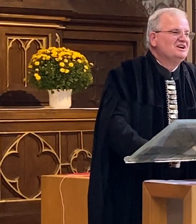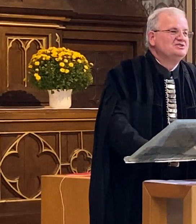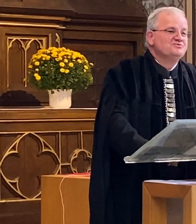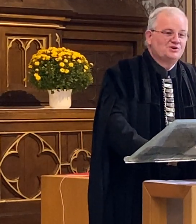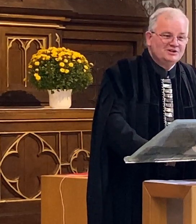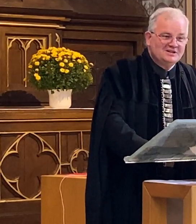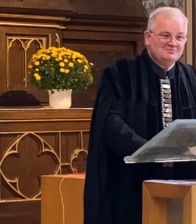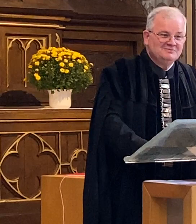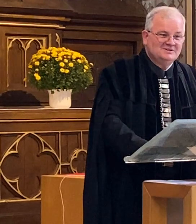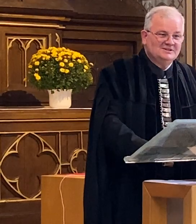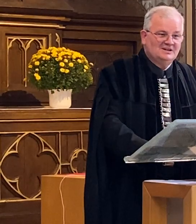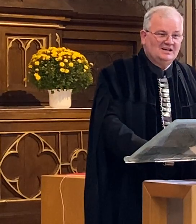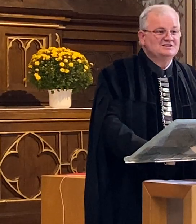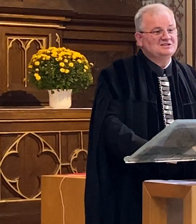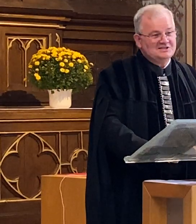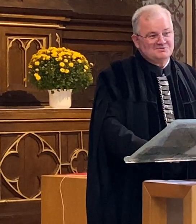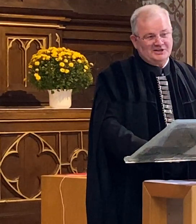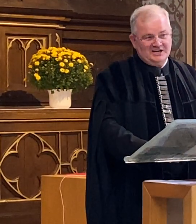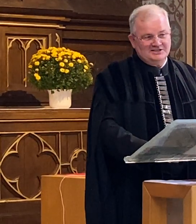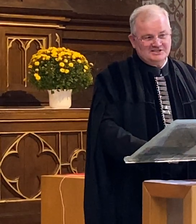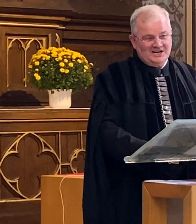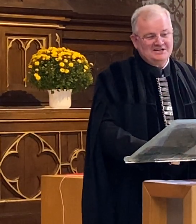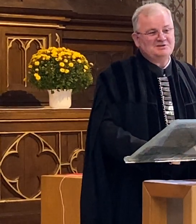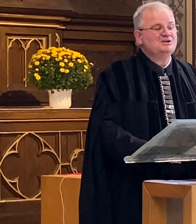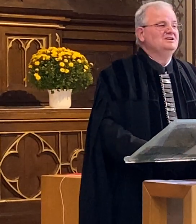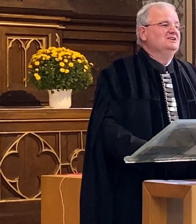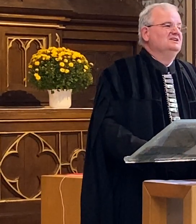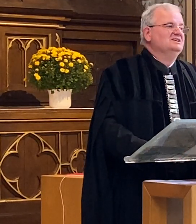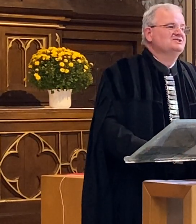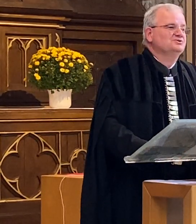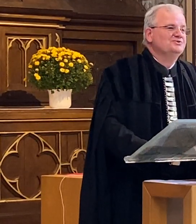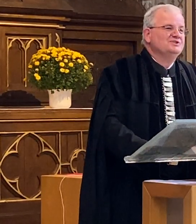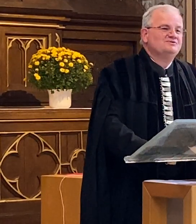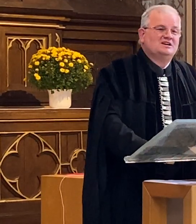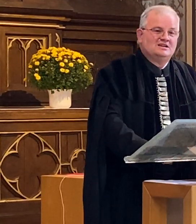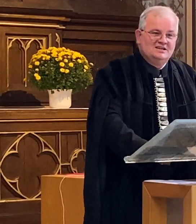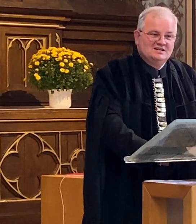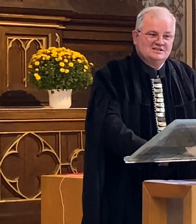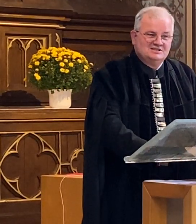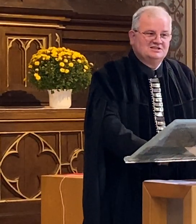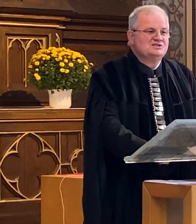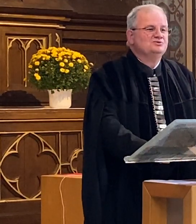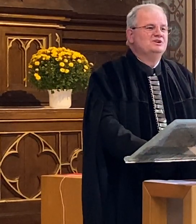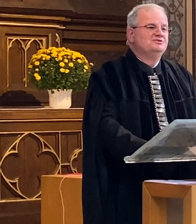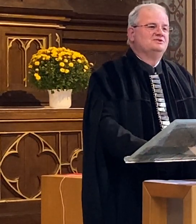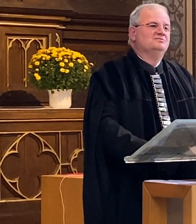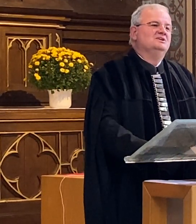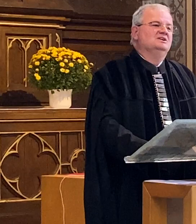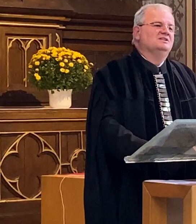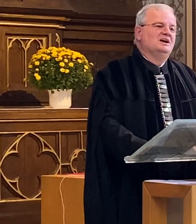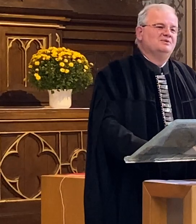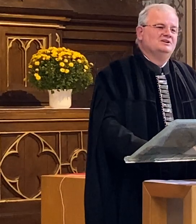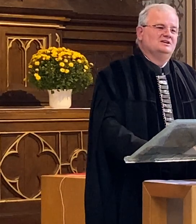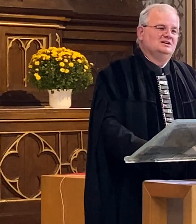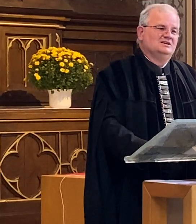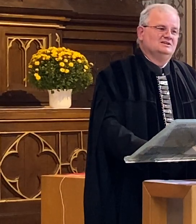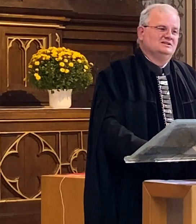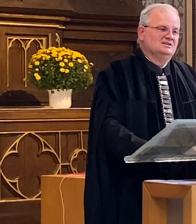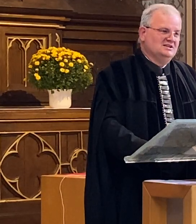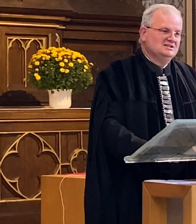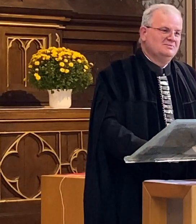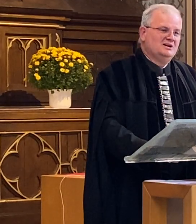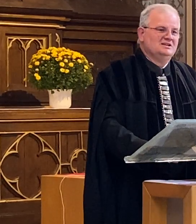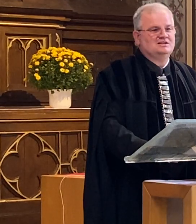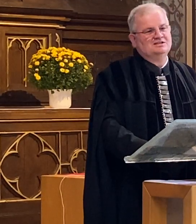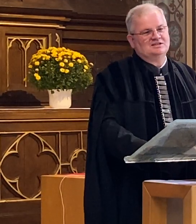auf jeden Fall die Freude, an diesem Ereignis teilnehmen zu dürfen. Es war die Ehre, dass ich das tun darf im Namen